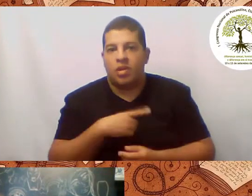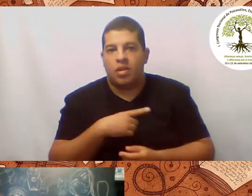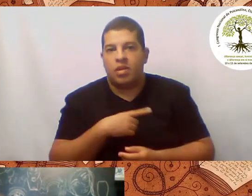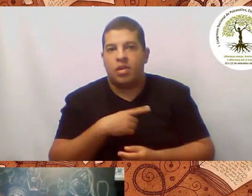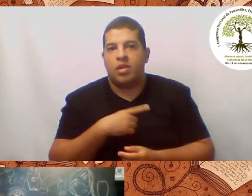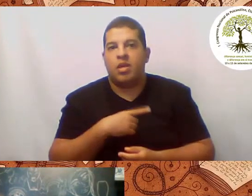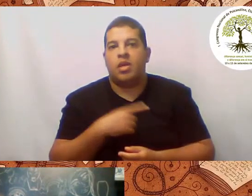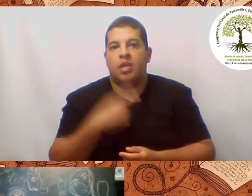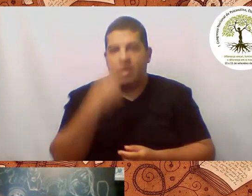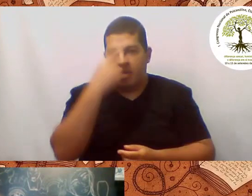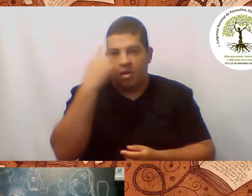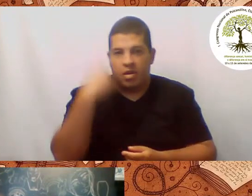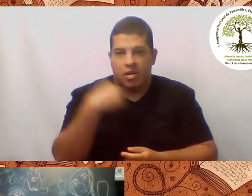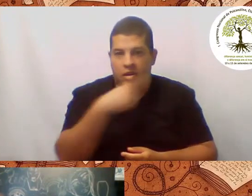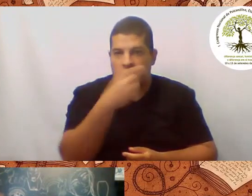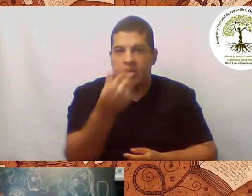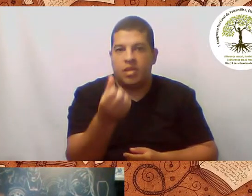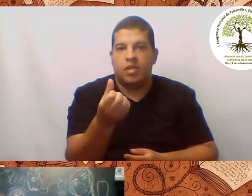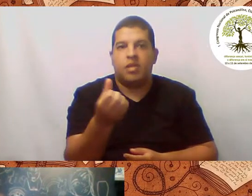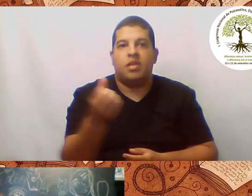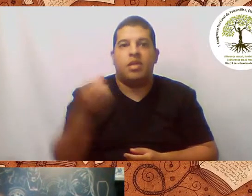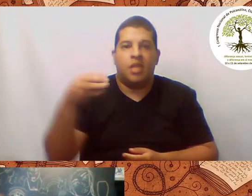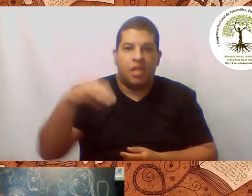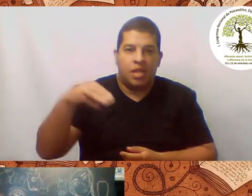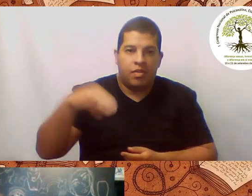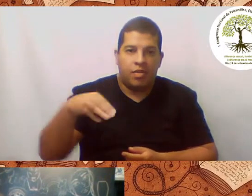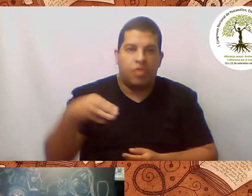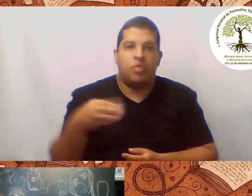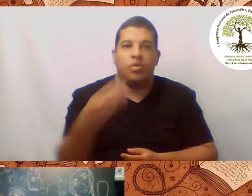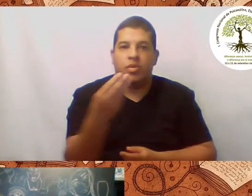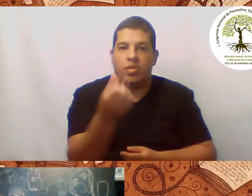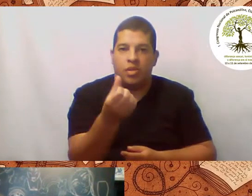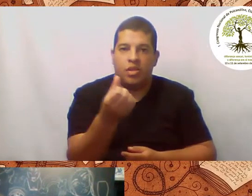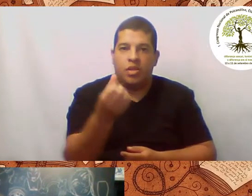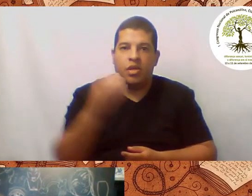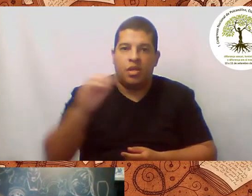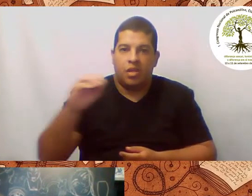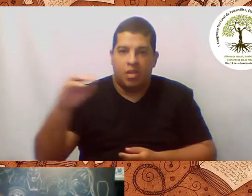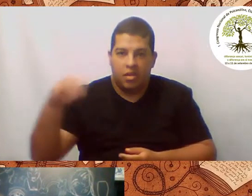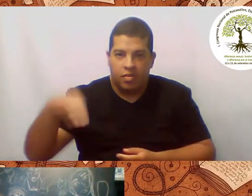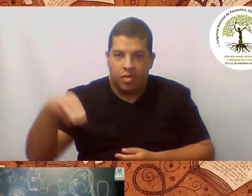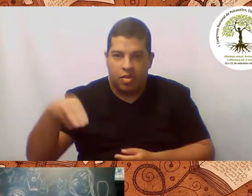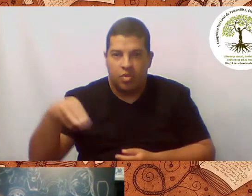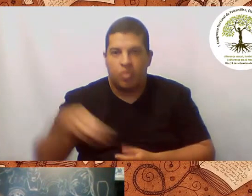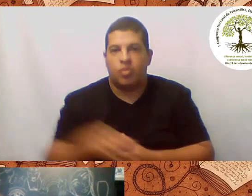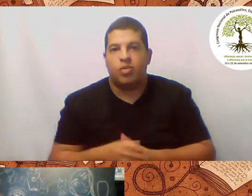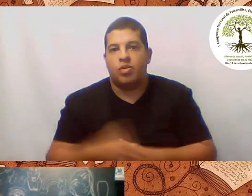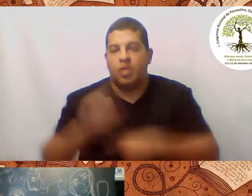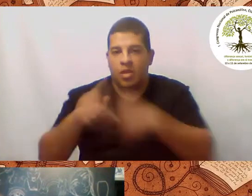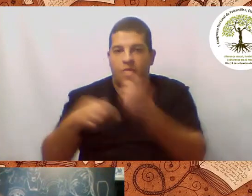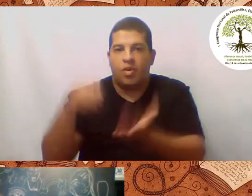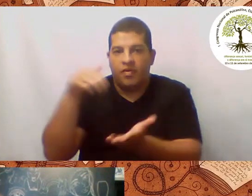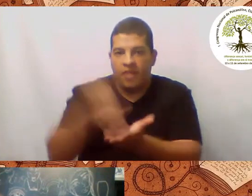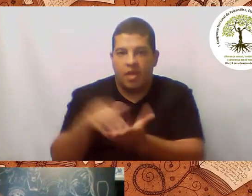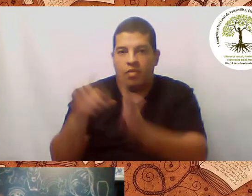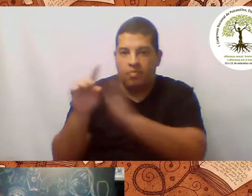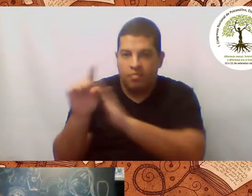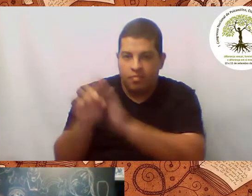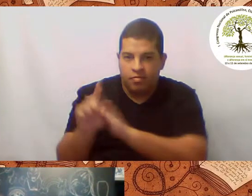ao término desse espaço, eu estarei com o senhor para poder compartilhar as perguntas dos nossos participantes.